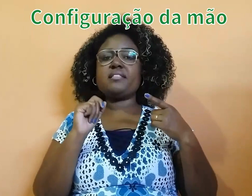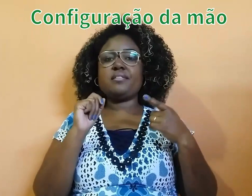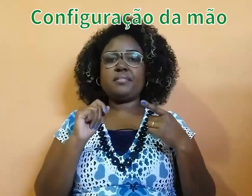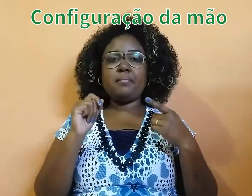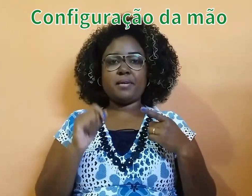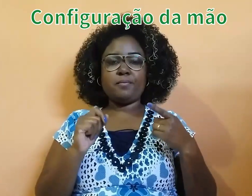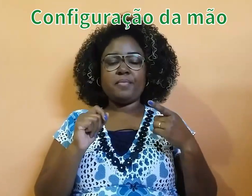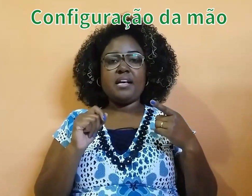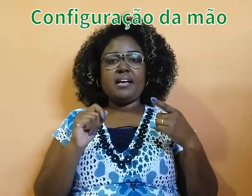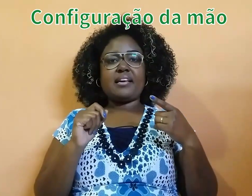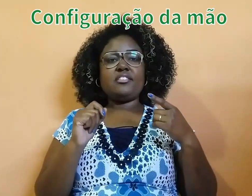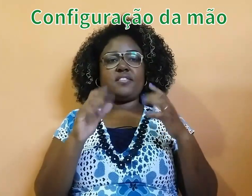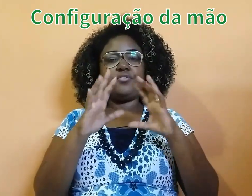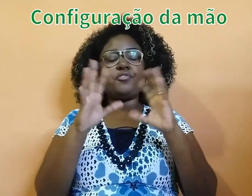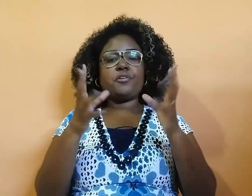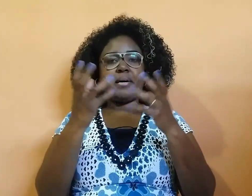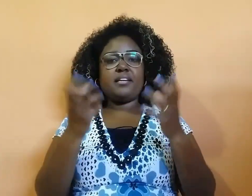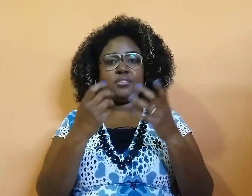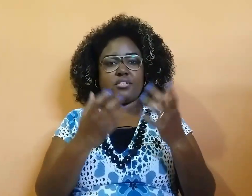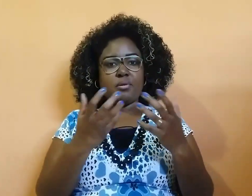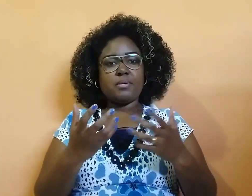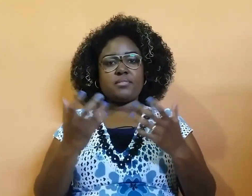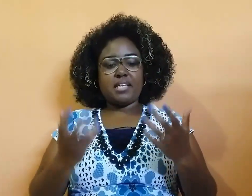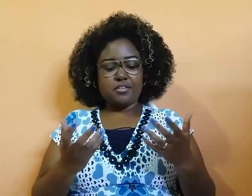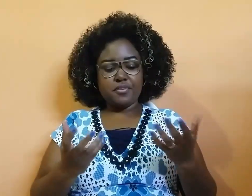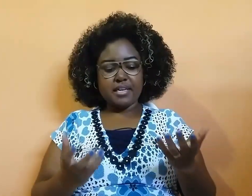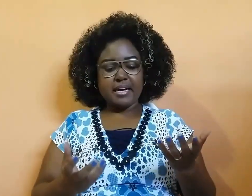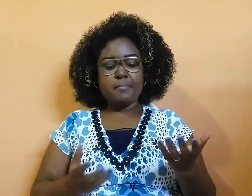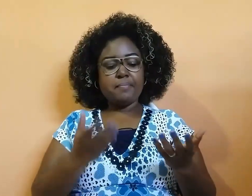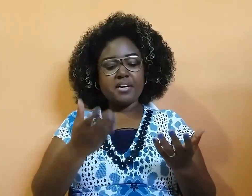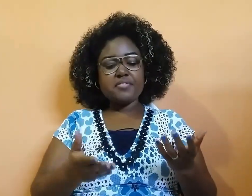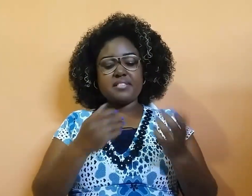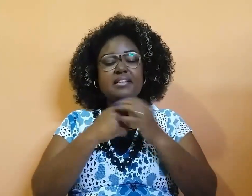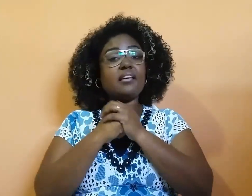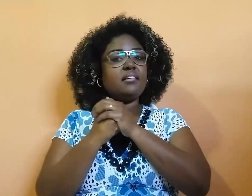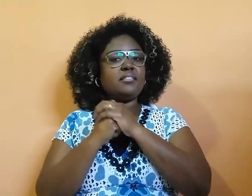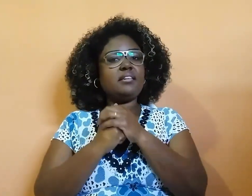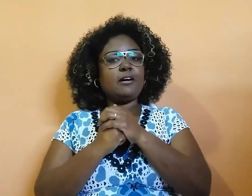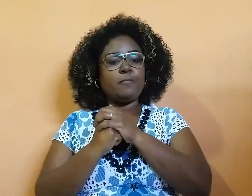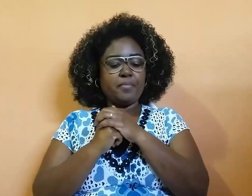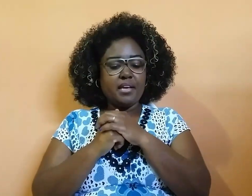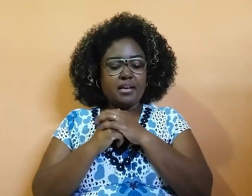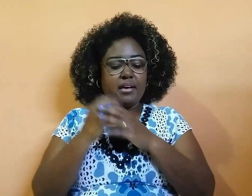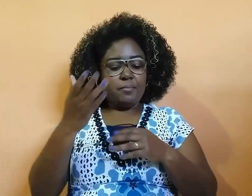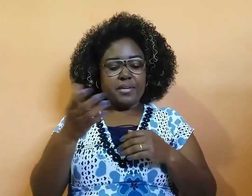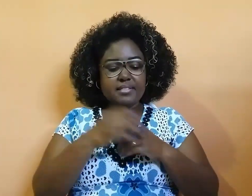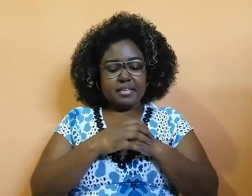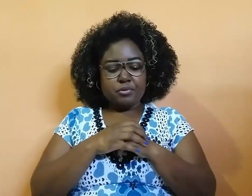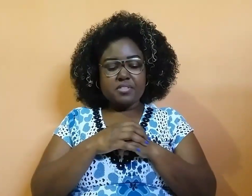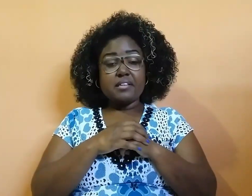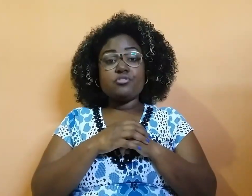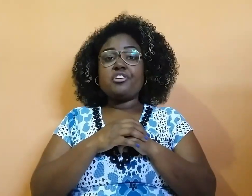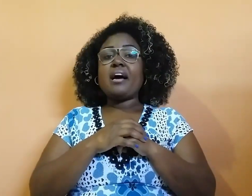da mão quer ser o formato que a sua mão tem que ficar pra fazer aquele sinal por exemplo sinal de